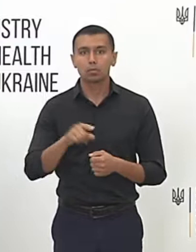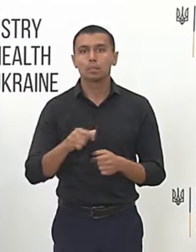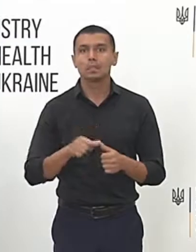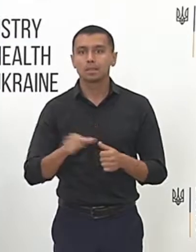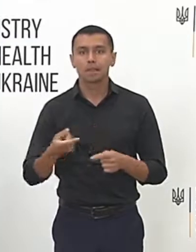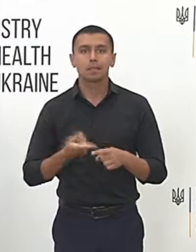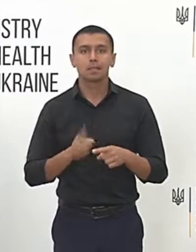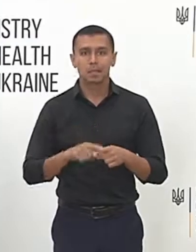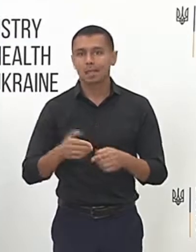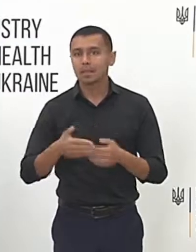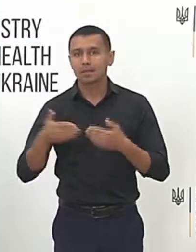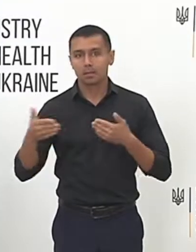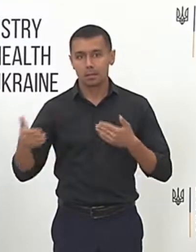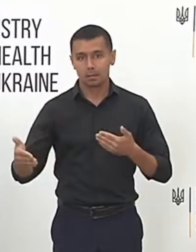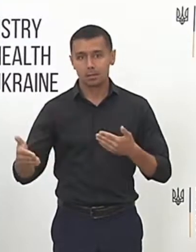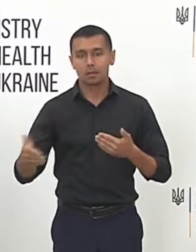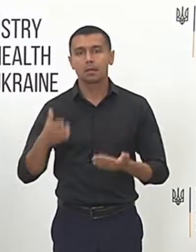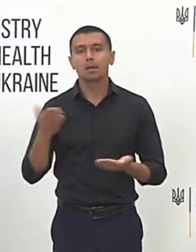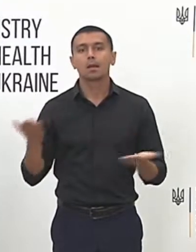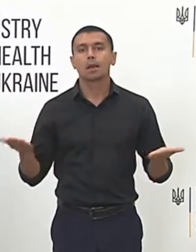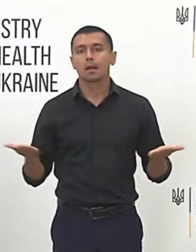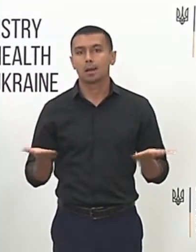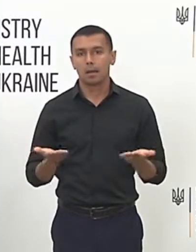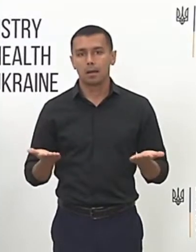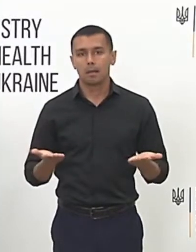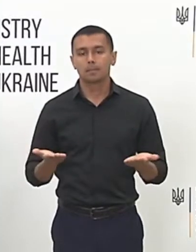саме ця дистанція, яка